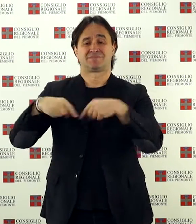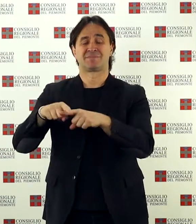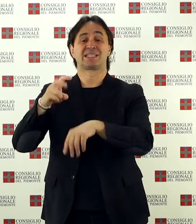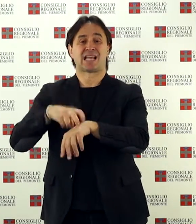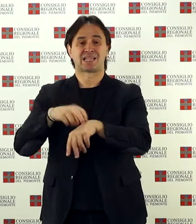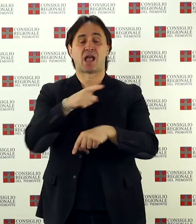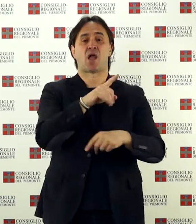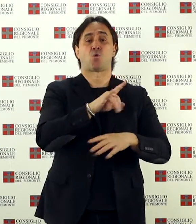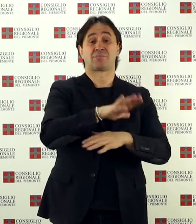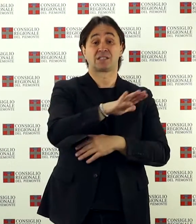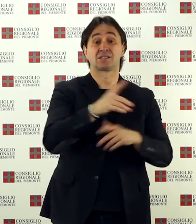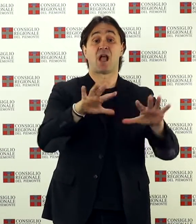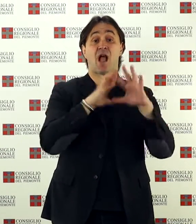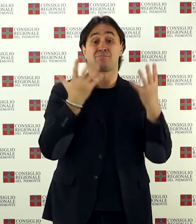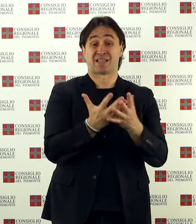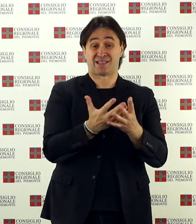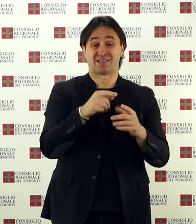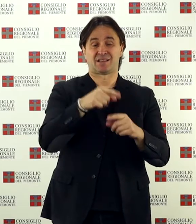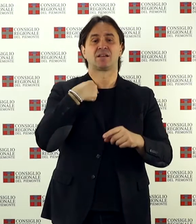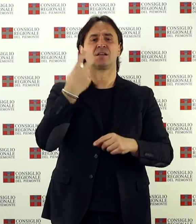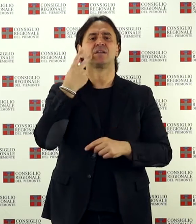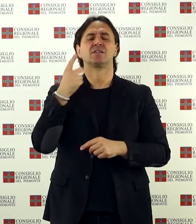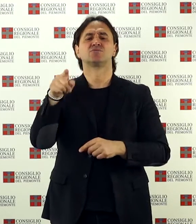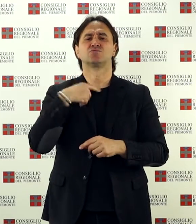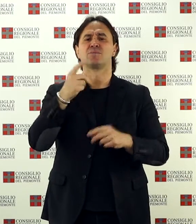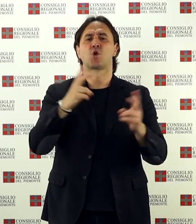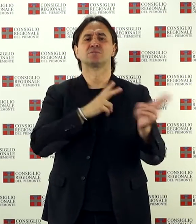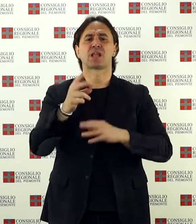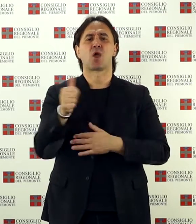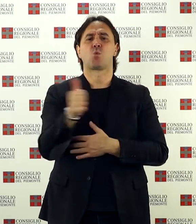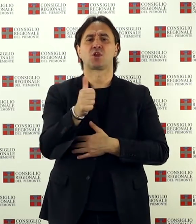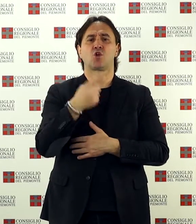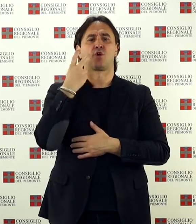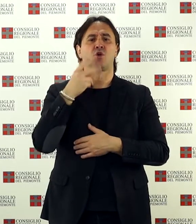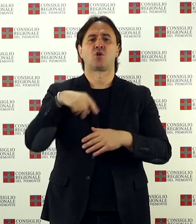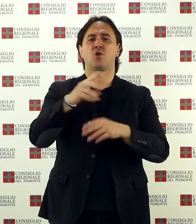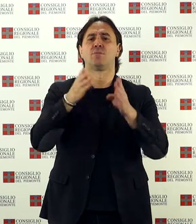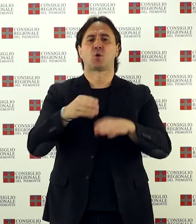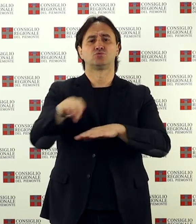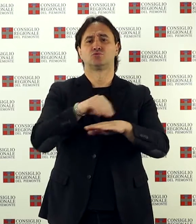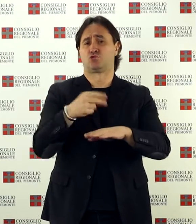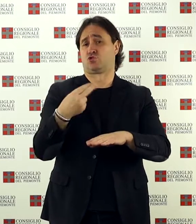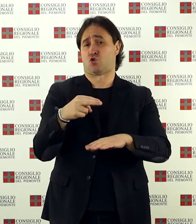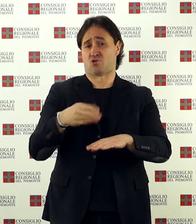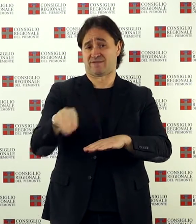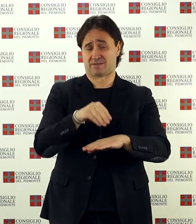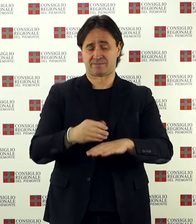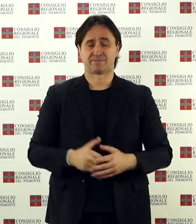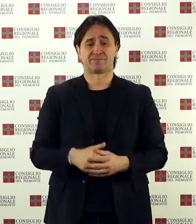commissioni sanità, urbanistica e ambiente sulla localizzazione del nuovo ospedale unico dell'azienda sanitaria locale Torino